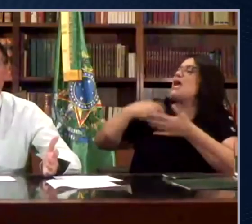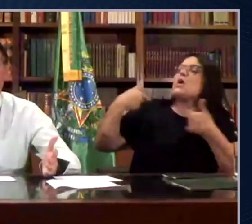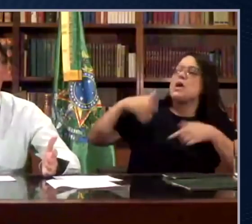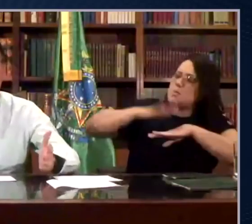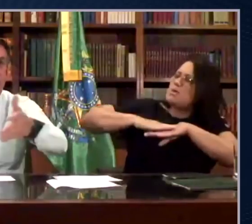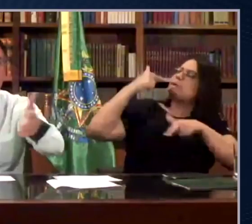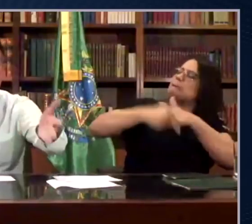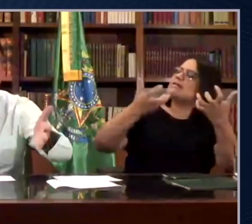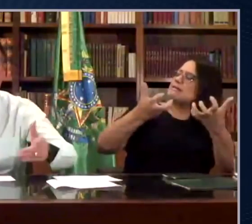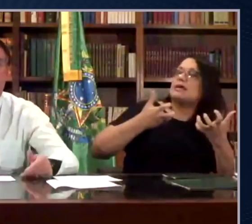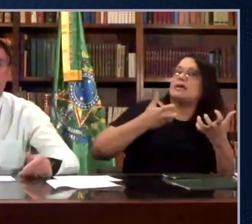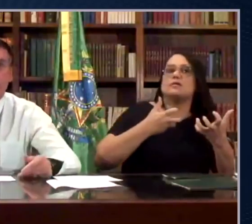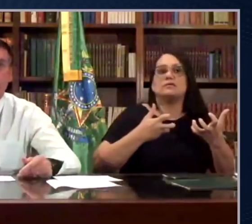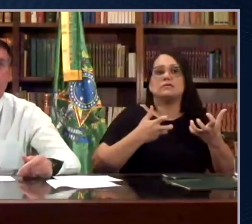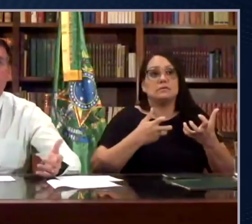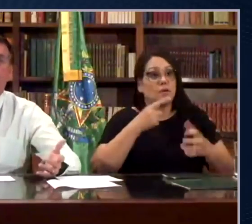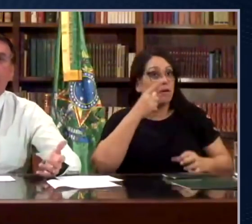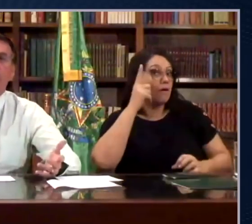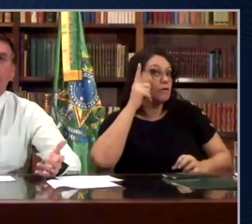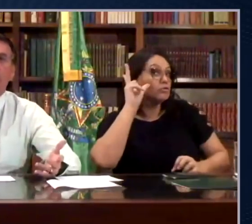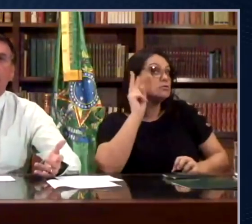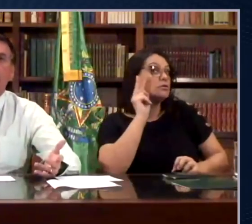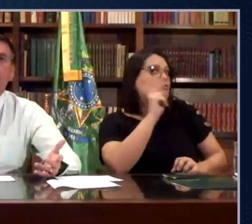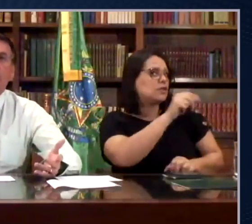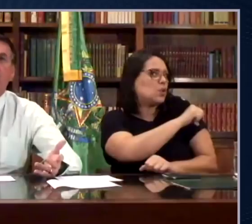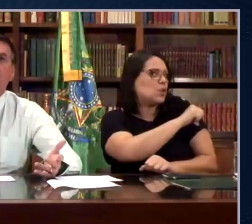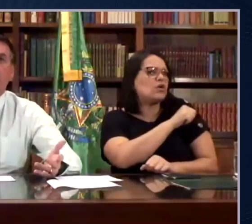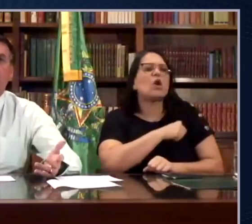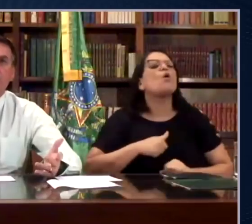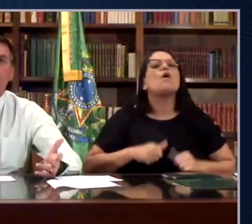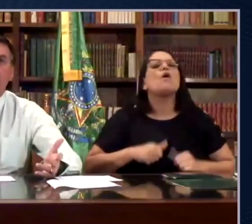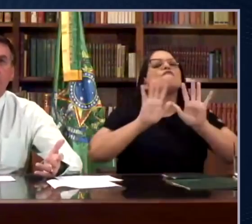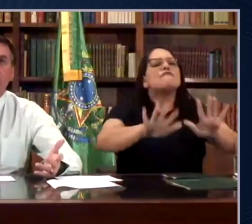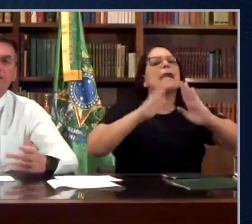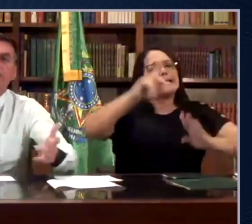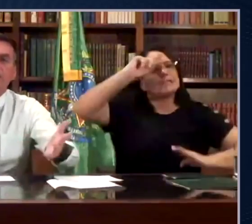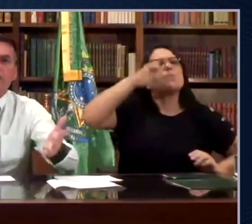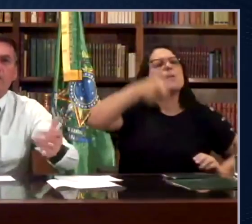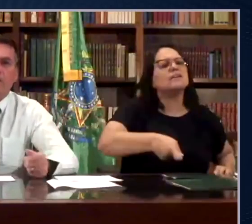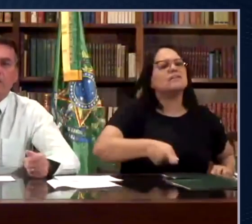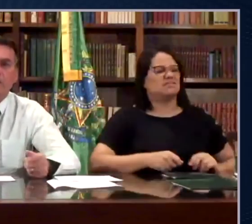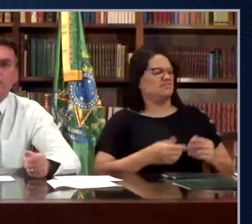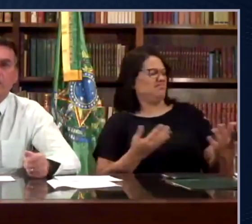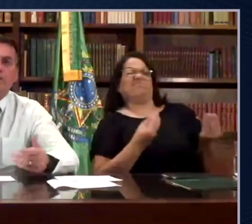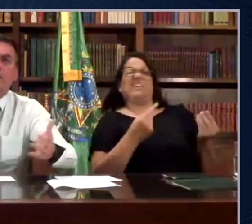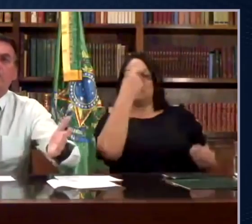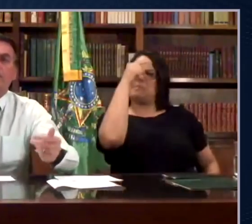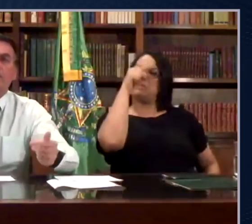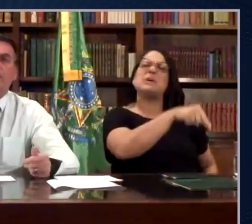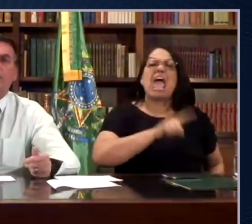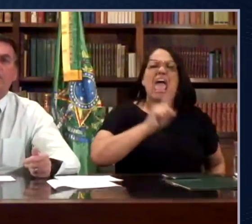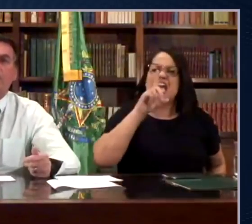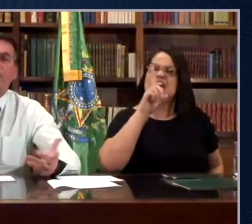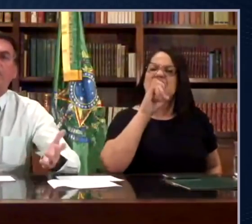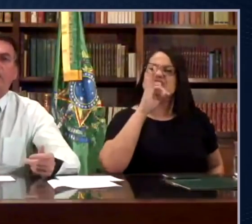alguns governadores, né, como eu vi o do Rio anteontem, na televisão, falando, fica em casa, é uma ordem. Está pensando que é o quê? É ditadura